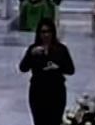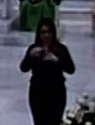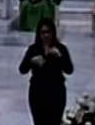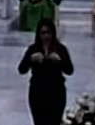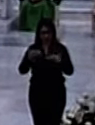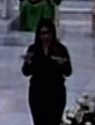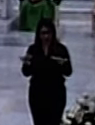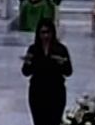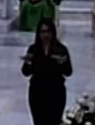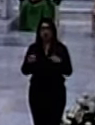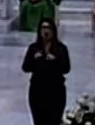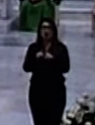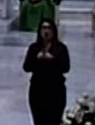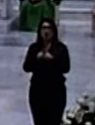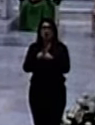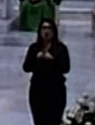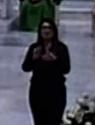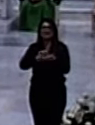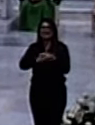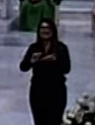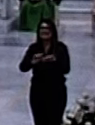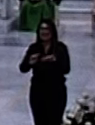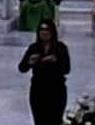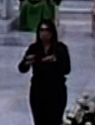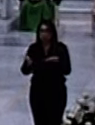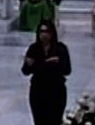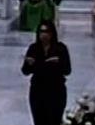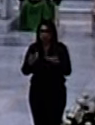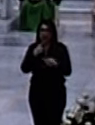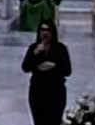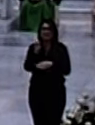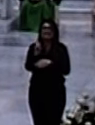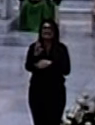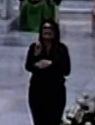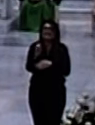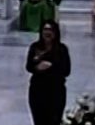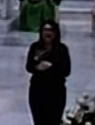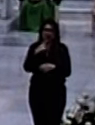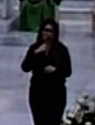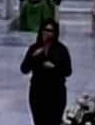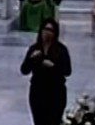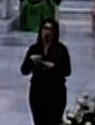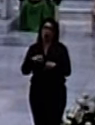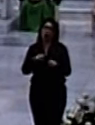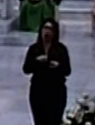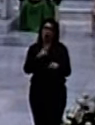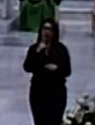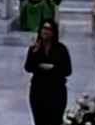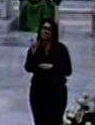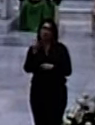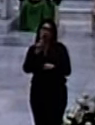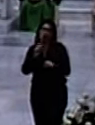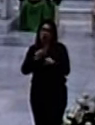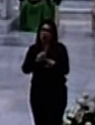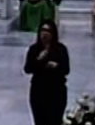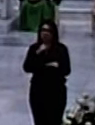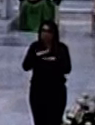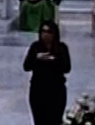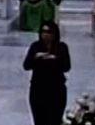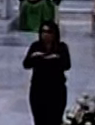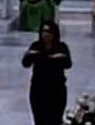Ma ci insegna la scrittura che abbiamo ascoltato che questa parola che corre, che si diffonde,